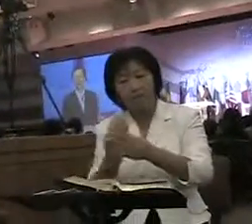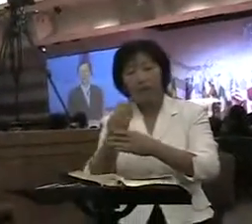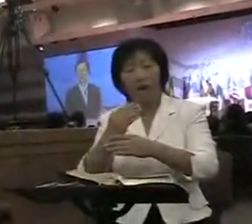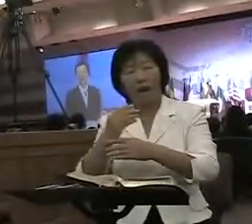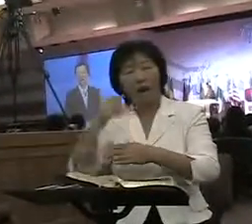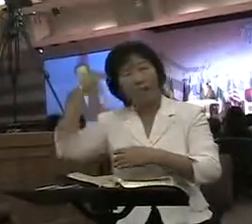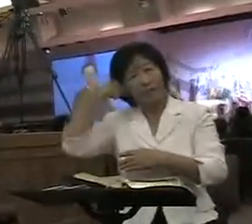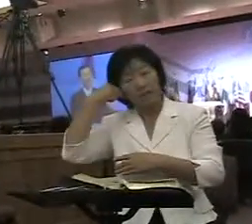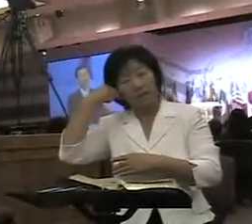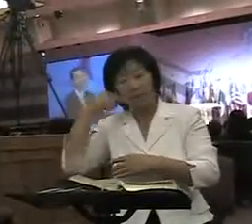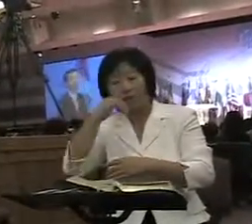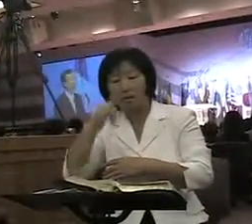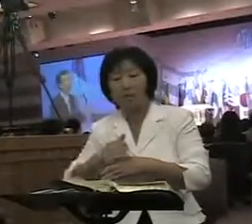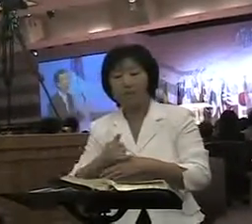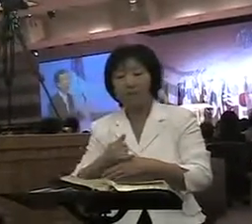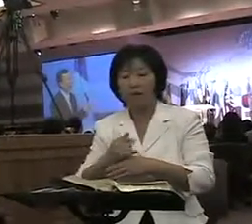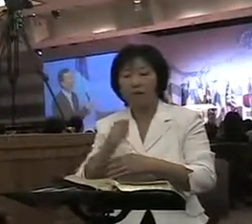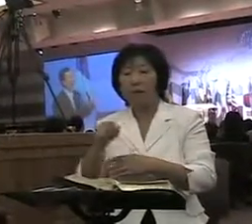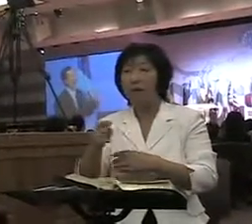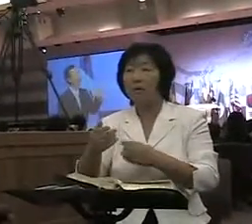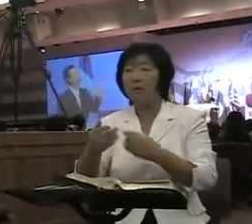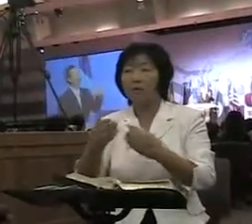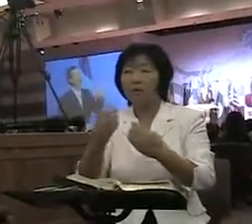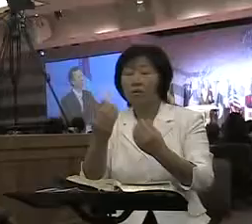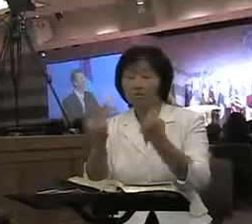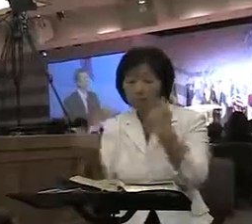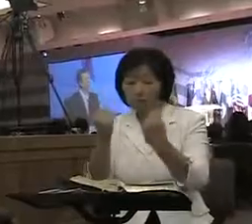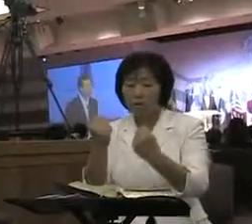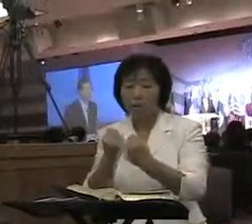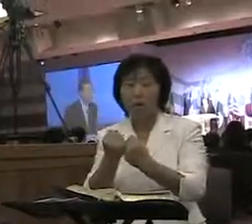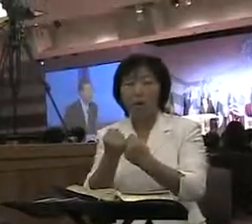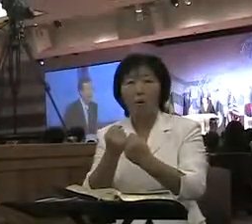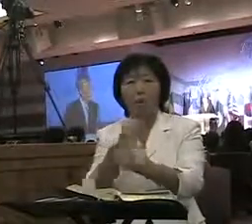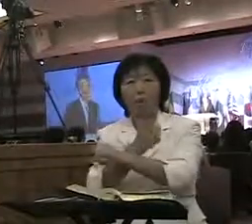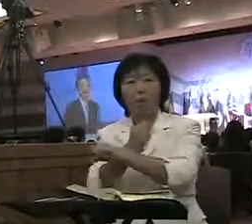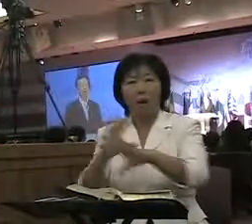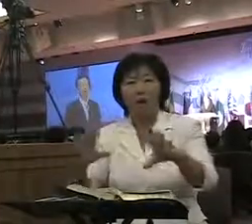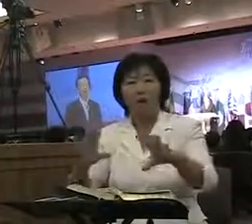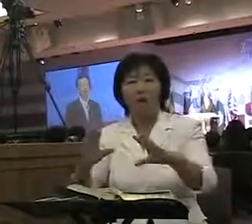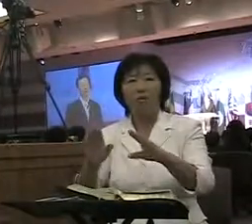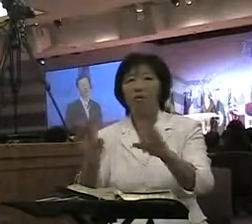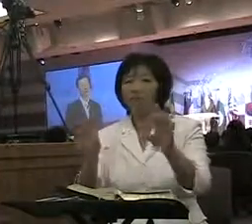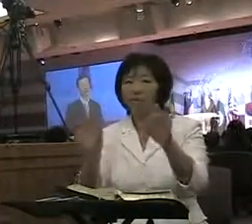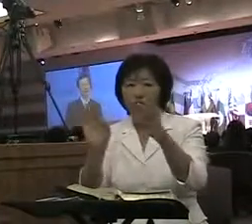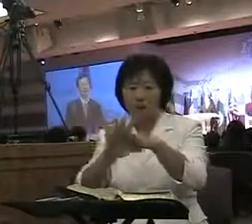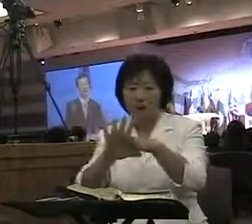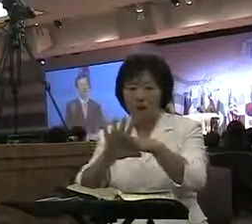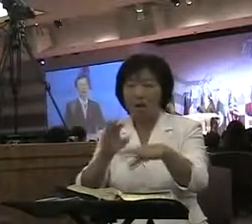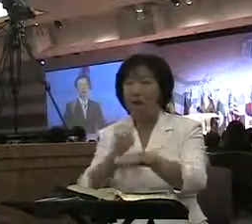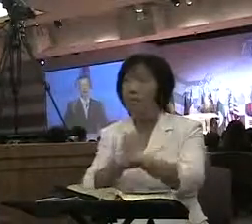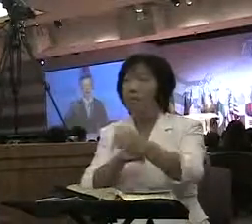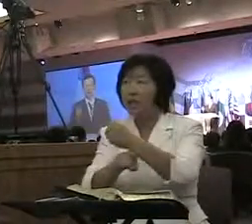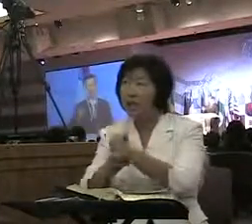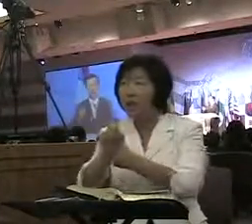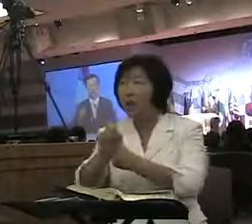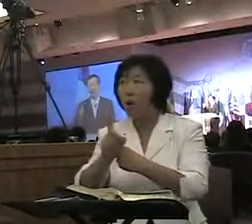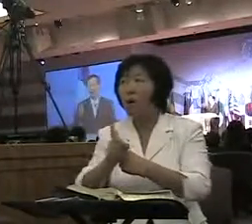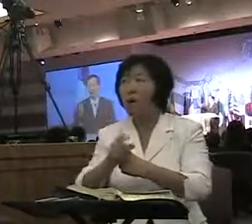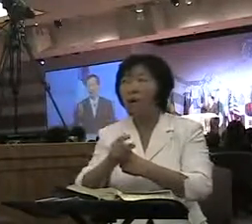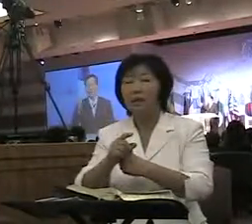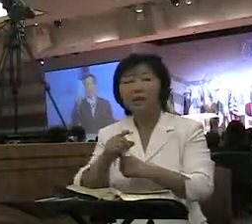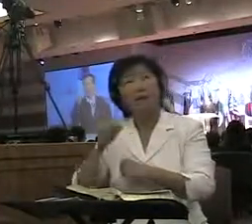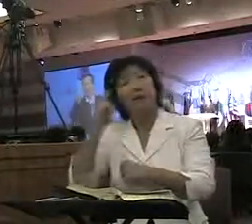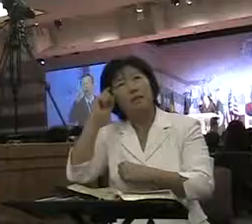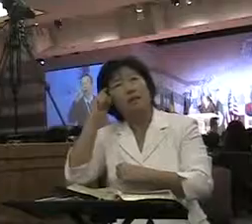것입니다. 그런데도 불구하고 그에게 파혼을 선언했던 이유는 다른 게 아닙니다. 그가 찾은 사상,